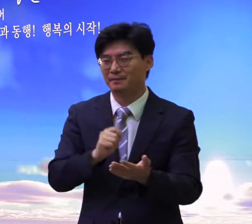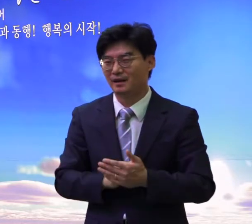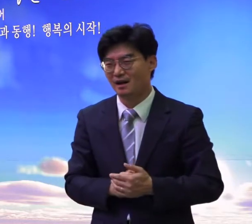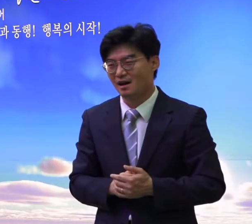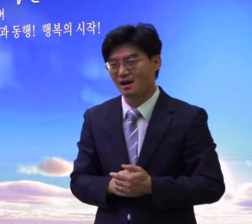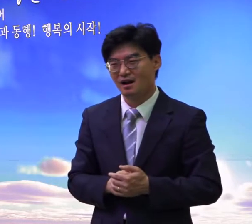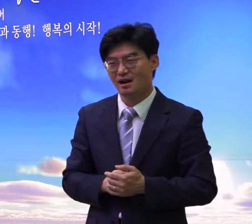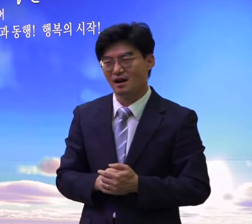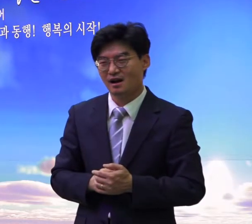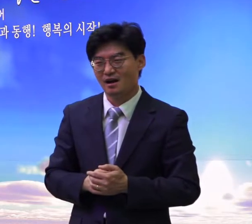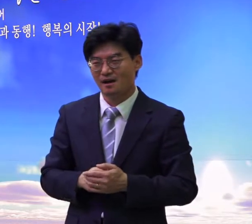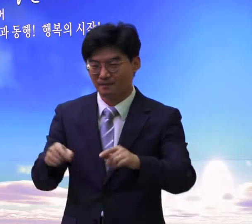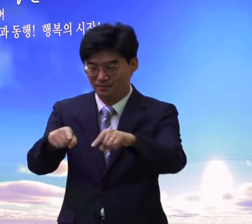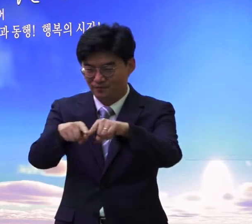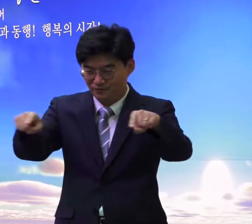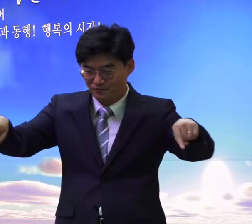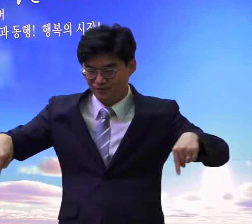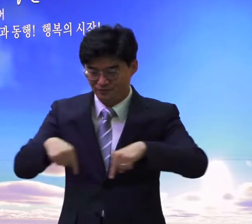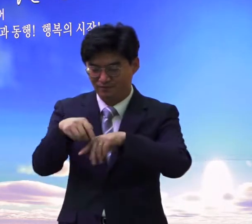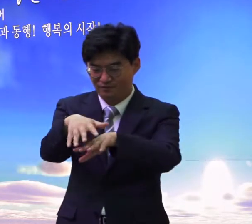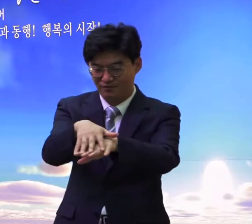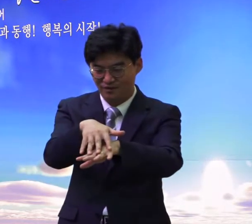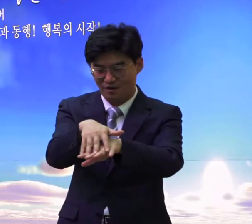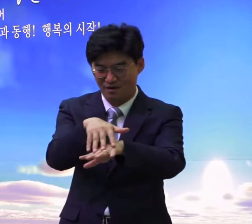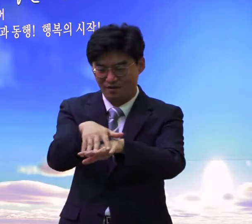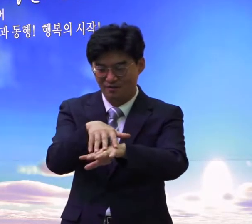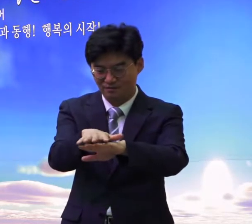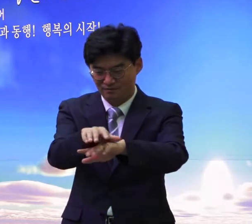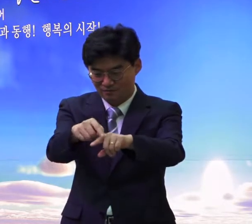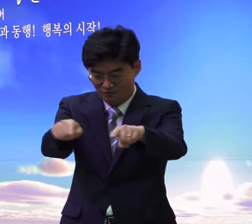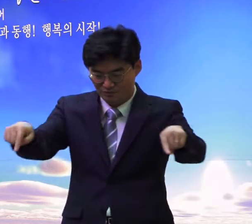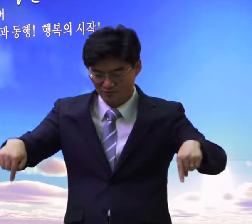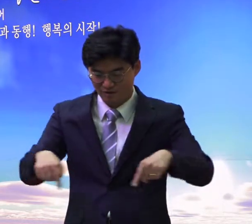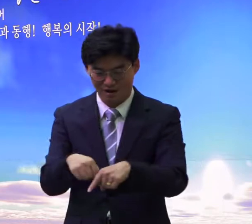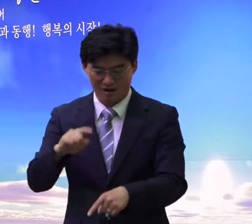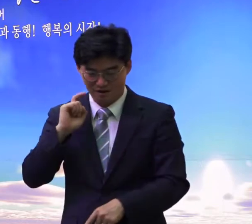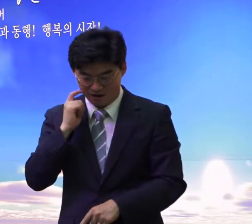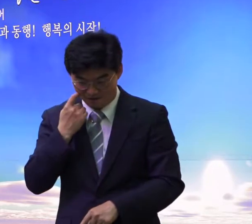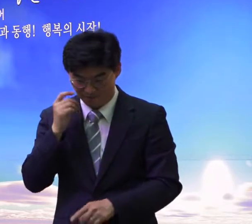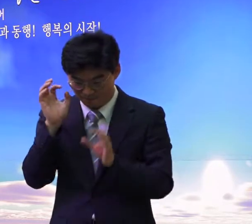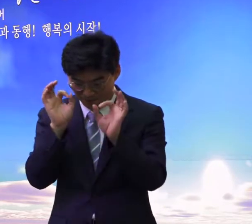뒷면은 아무런 조화도 없고 정말 지저분하고 혼란스럽다 하는 것입니다.